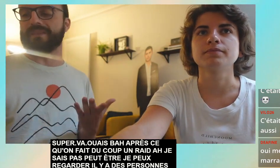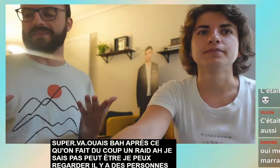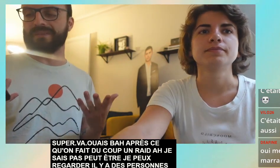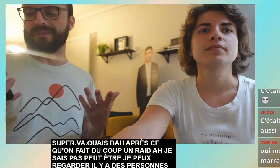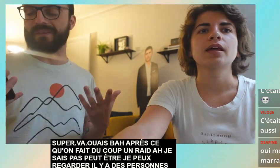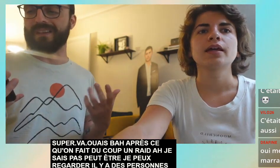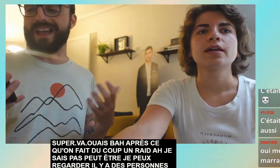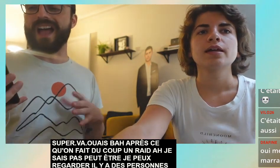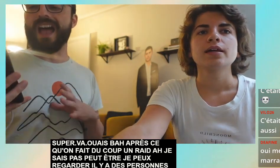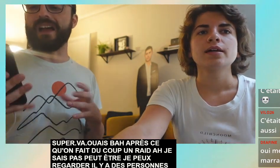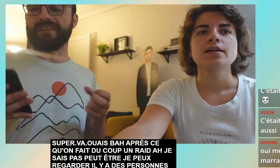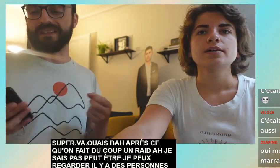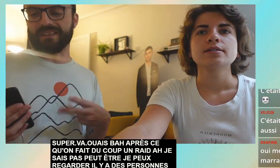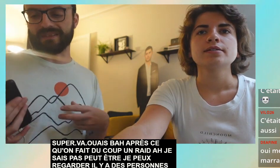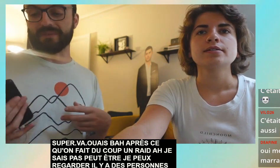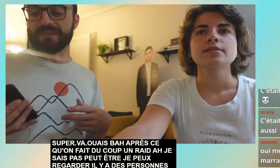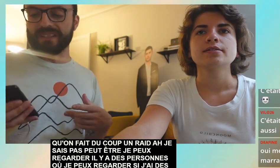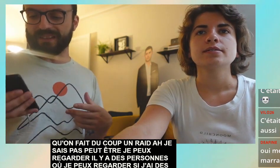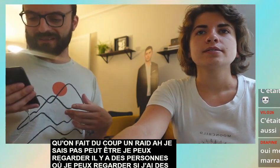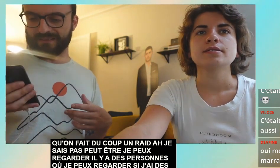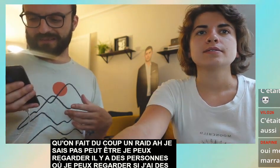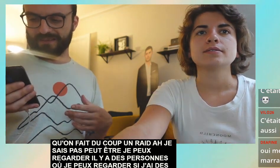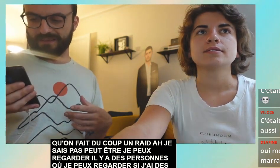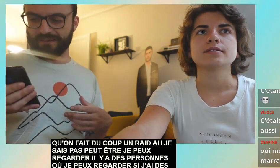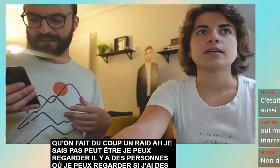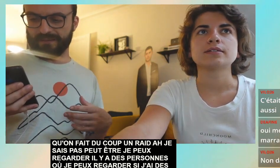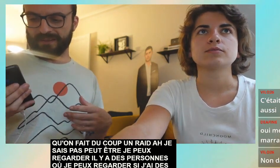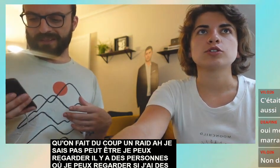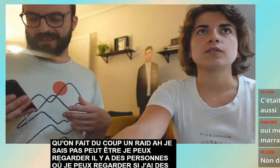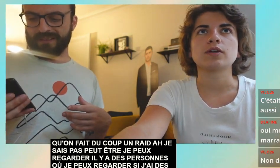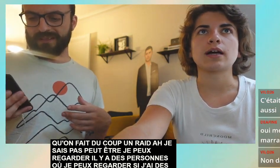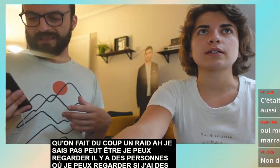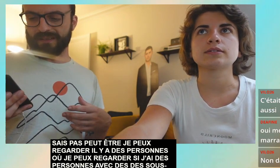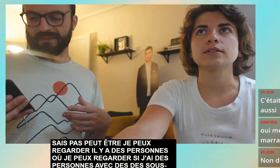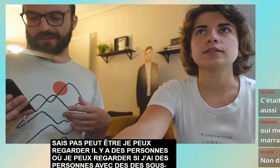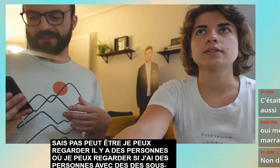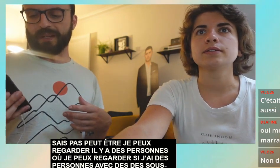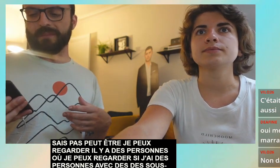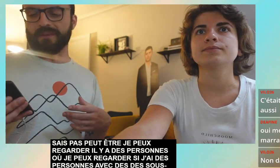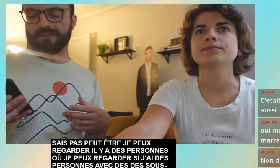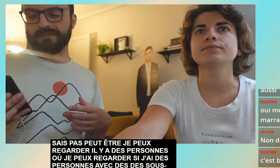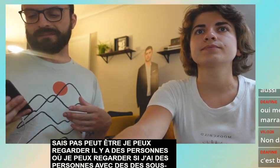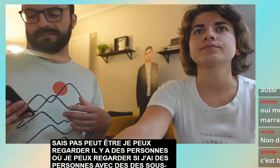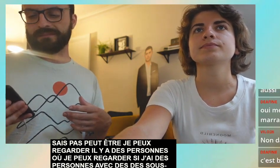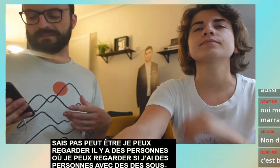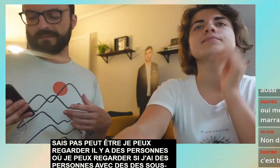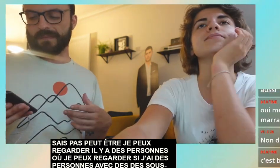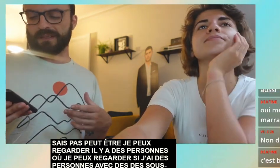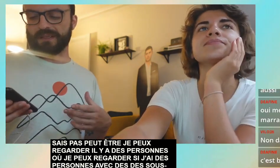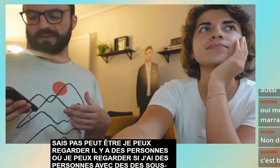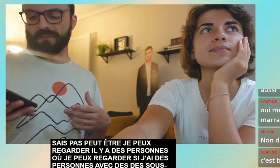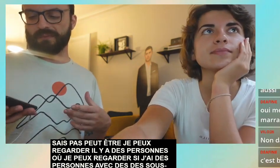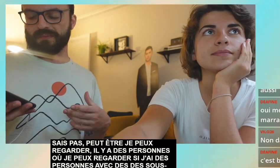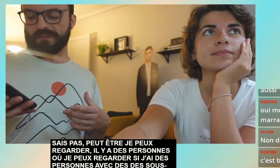personnes avec des sous-titres, Yes, moi je vais regarder. éventuellement. Chez qui on peut vous